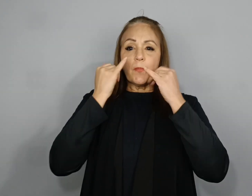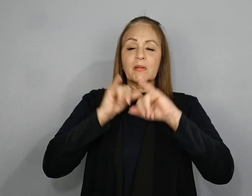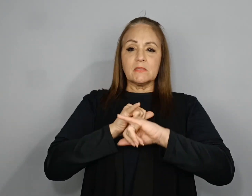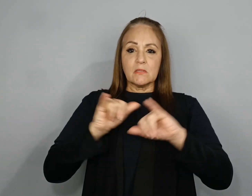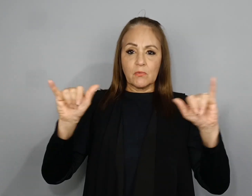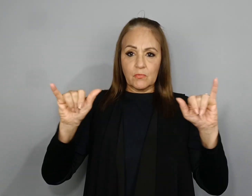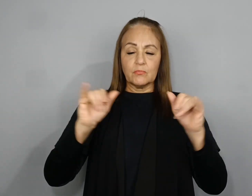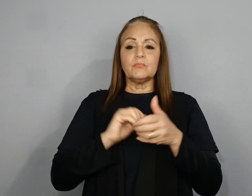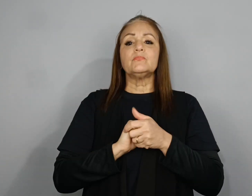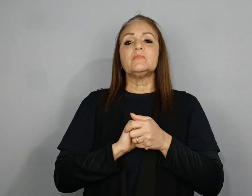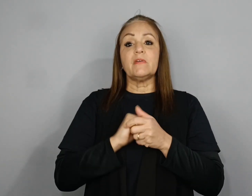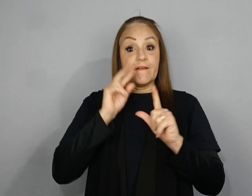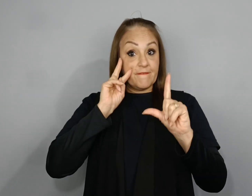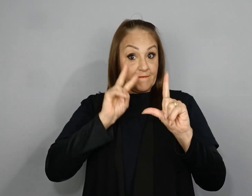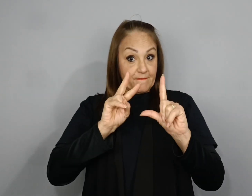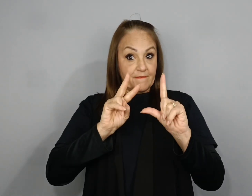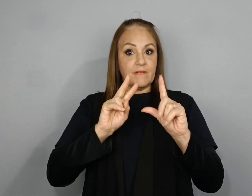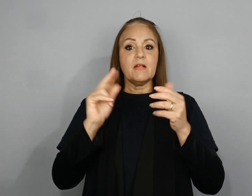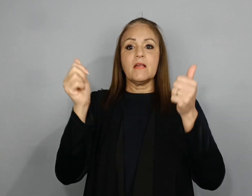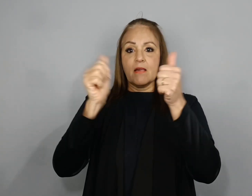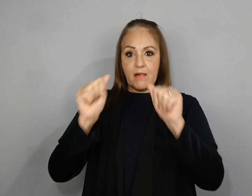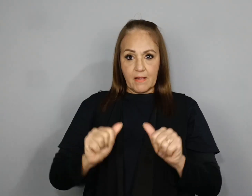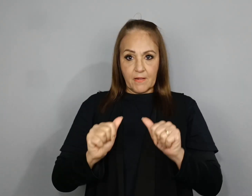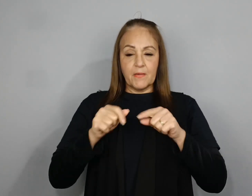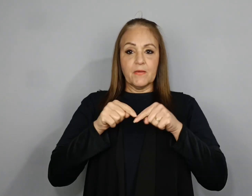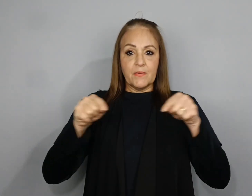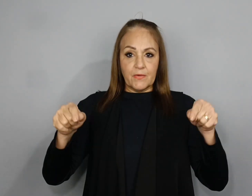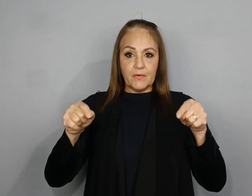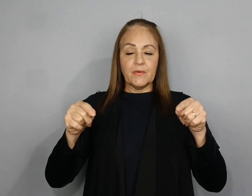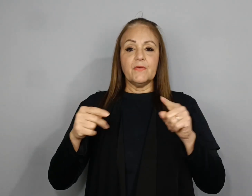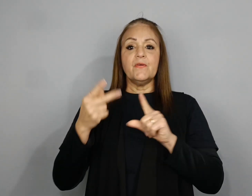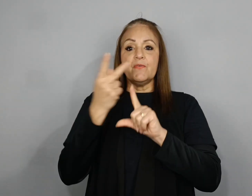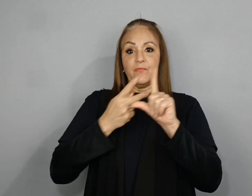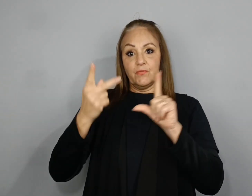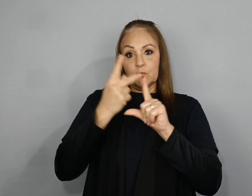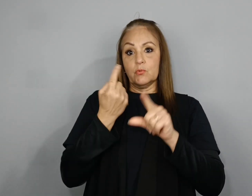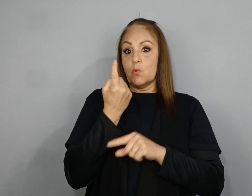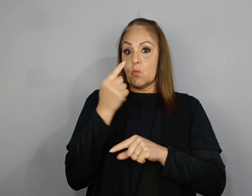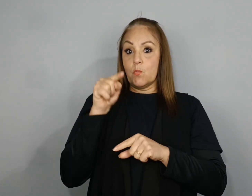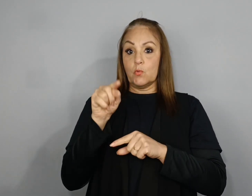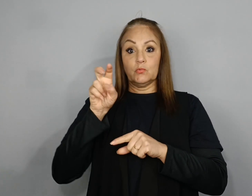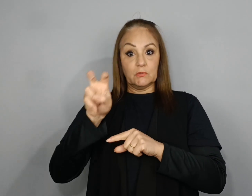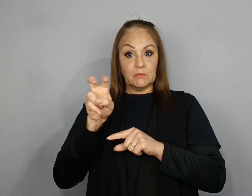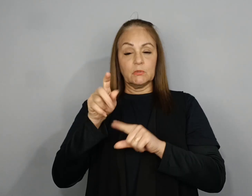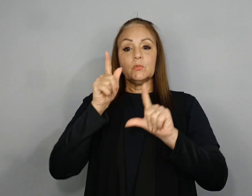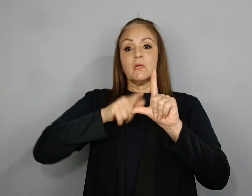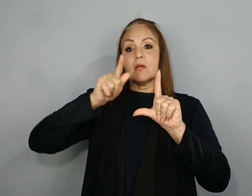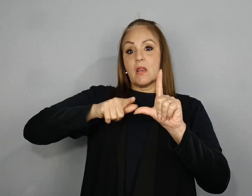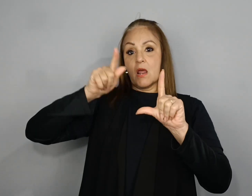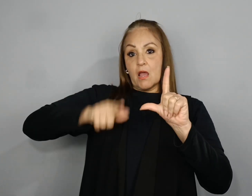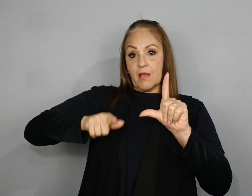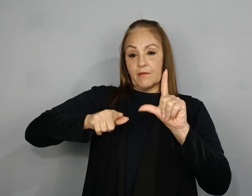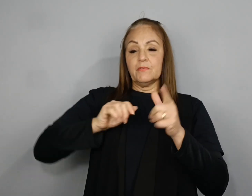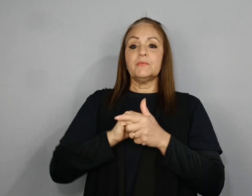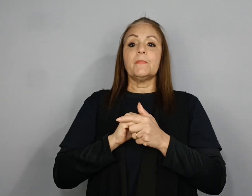Verificar imagem abaixo. Figura 1.5, gráfico de barras